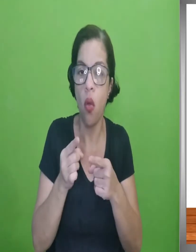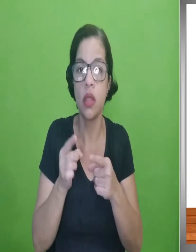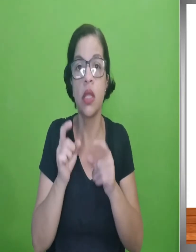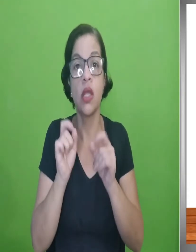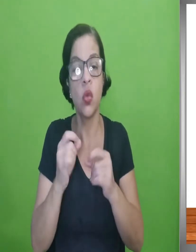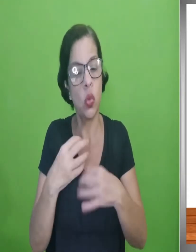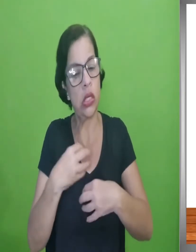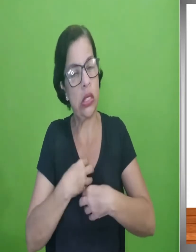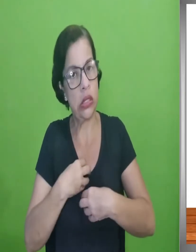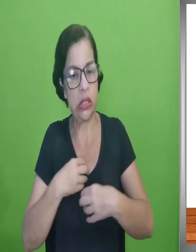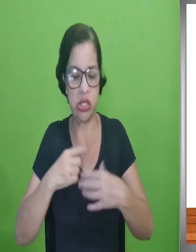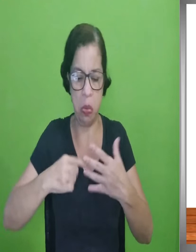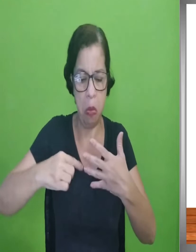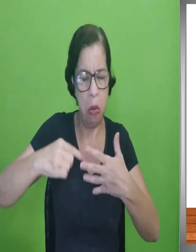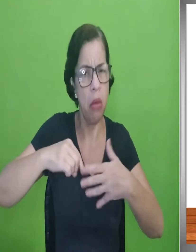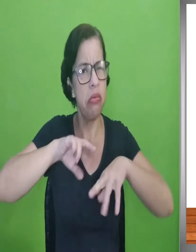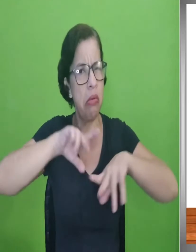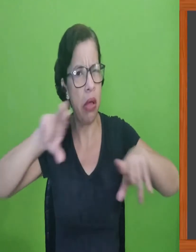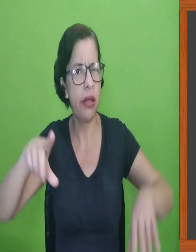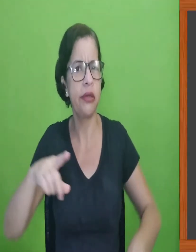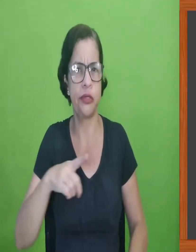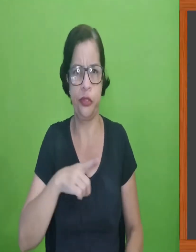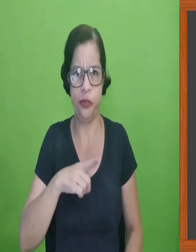reações adversas, dentre outras.